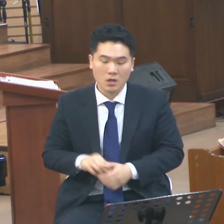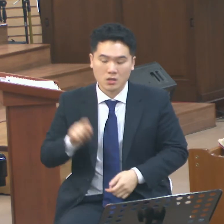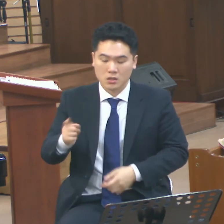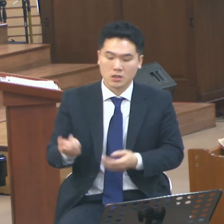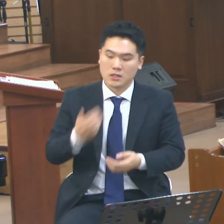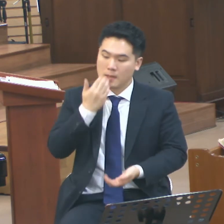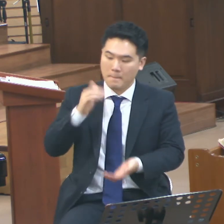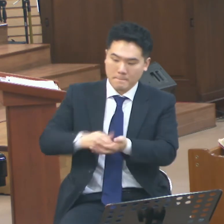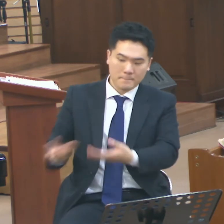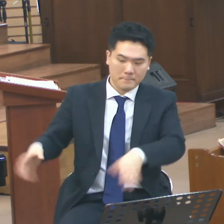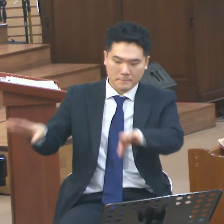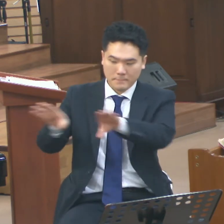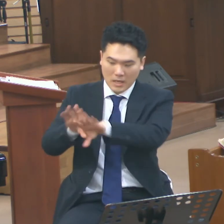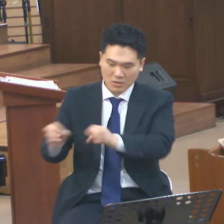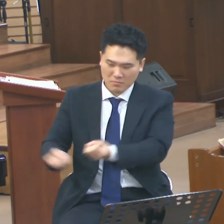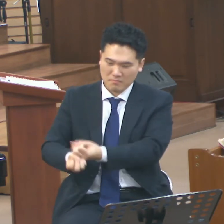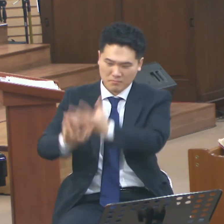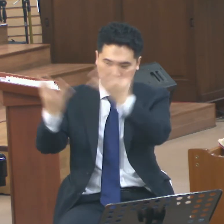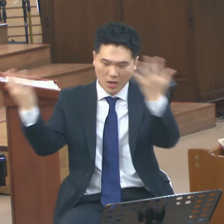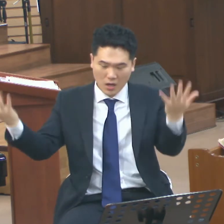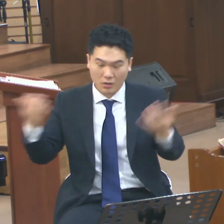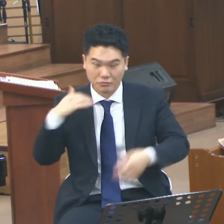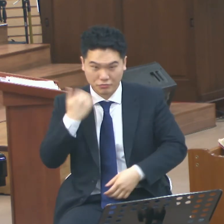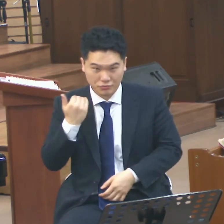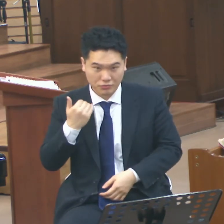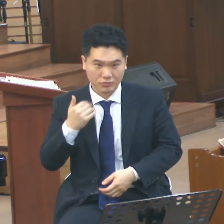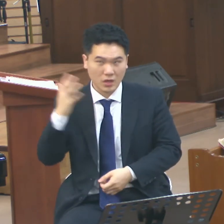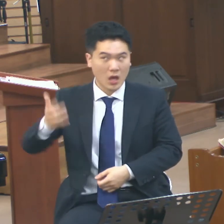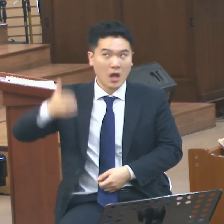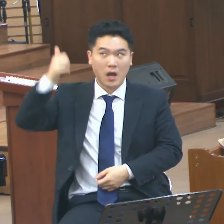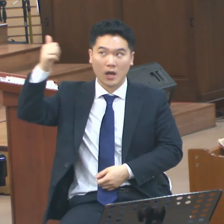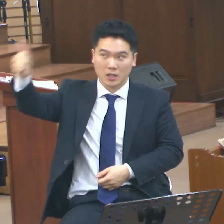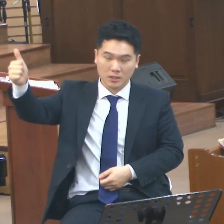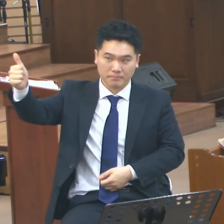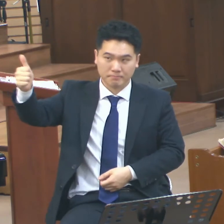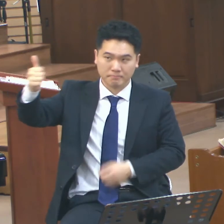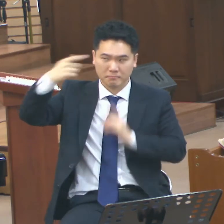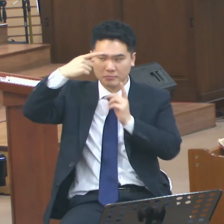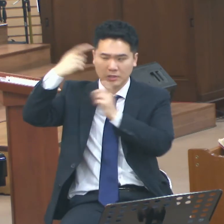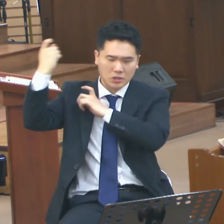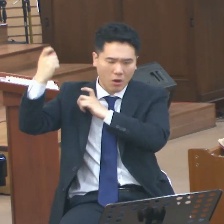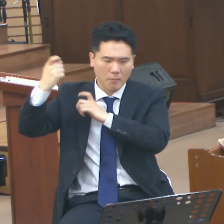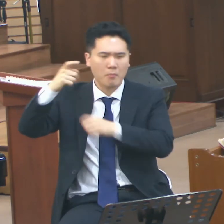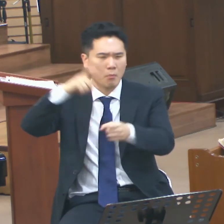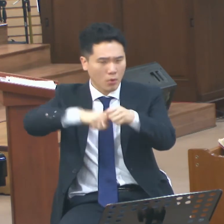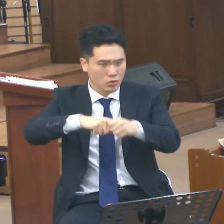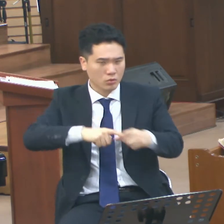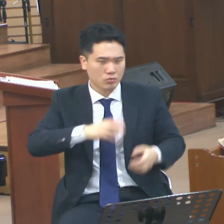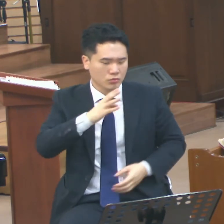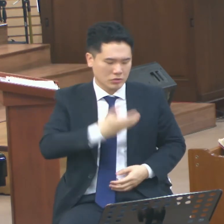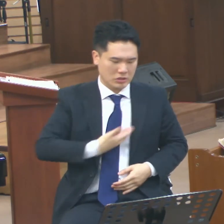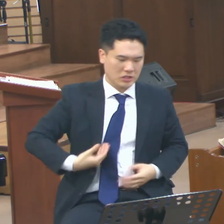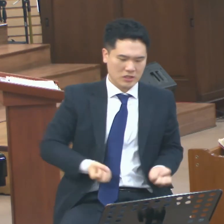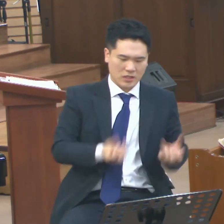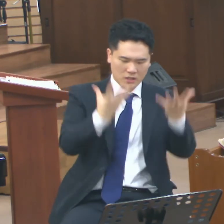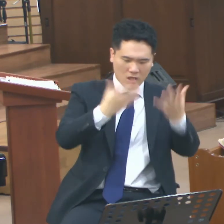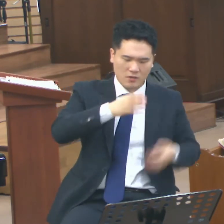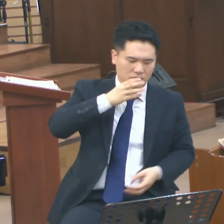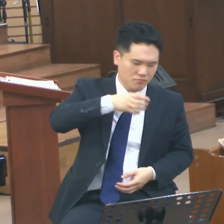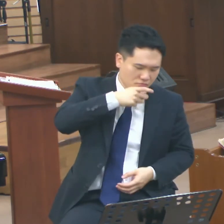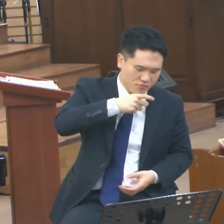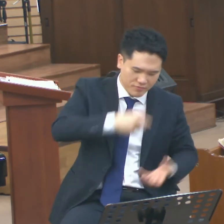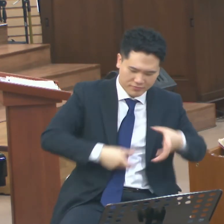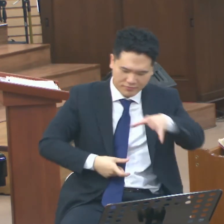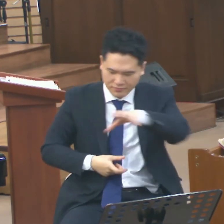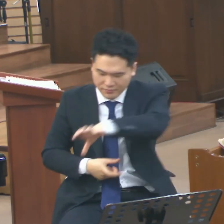일하신 것을 기념하는 그 마지막 명절 큰날에 제사장이 물을 부을 때 그 물을 먹는 자는 목이 마르잖아요.